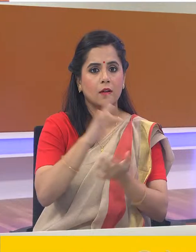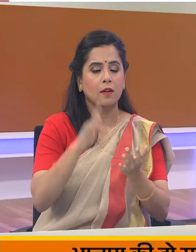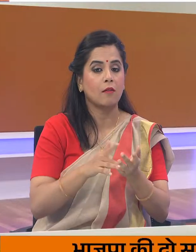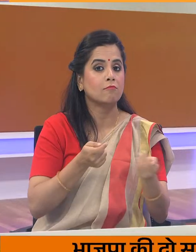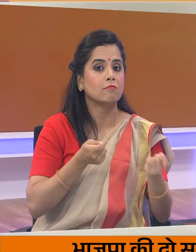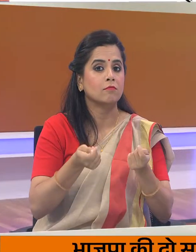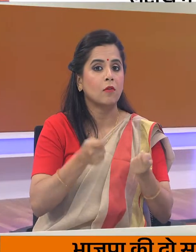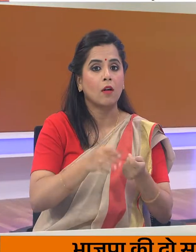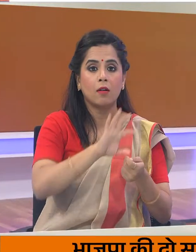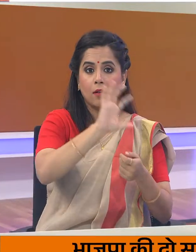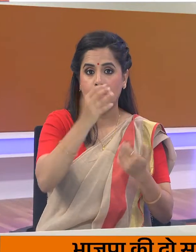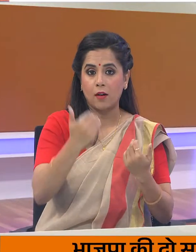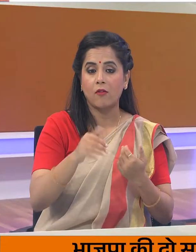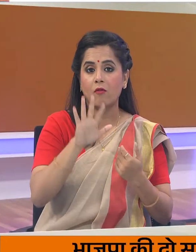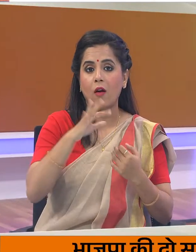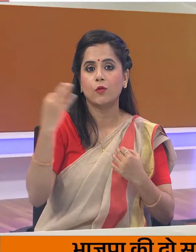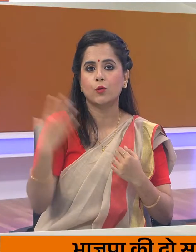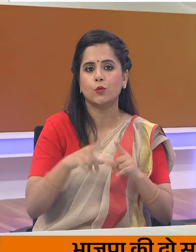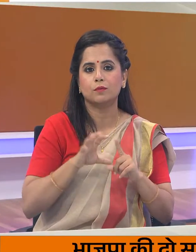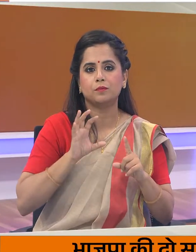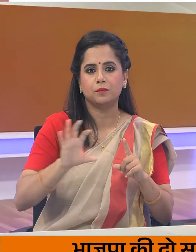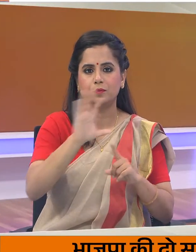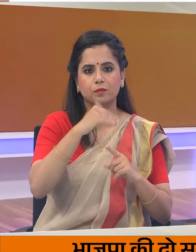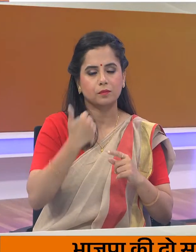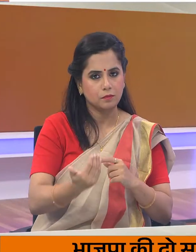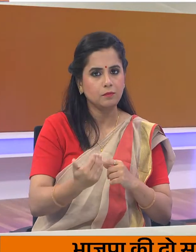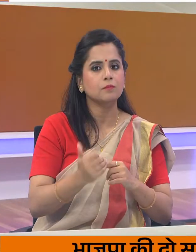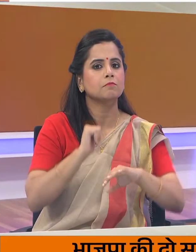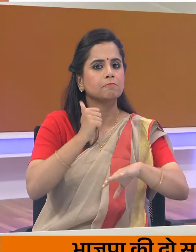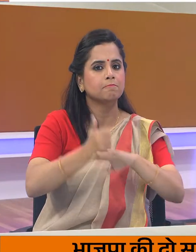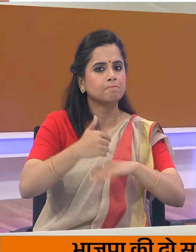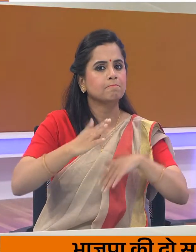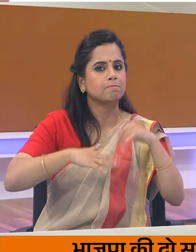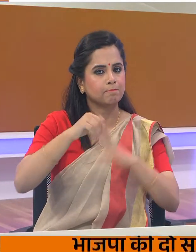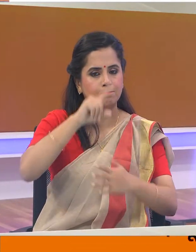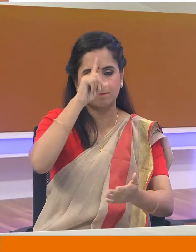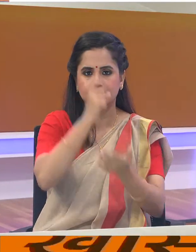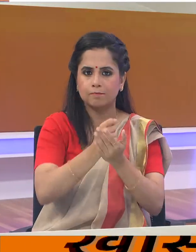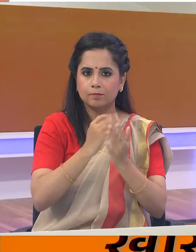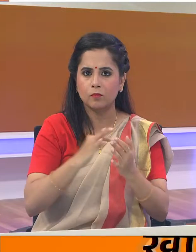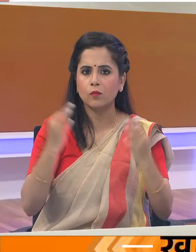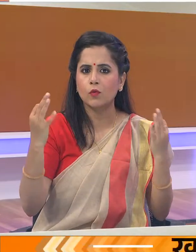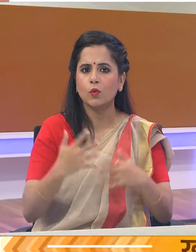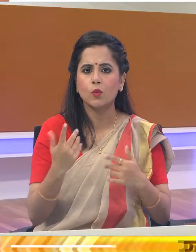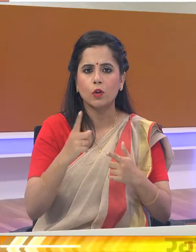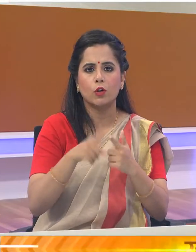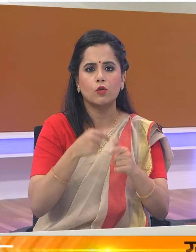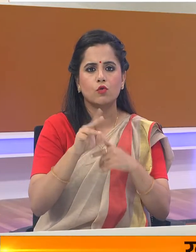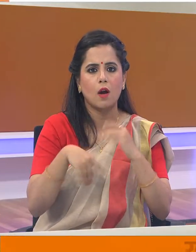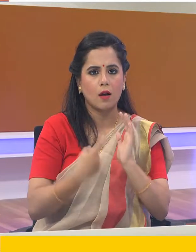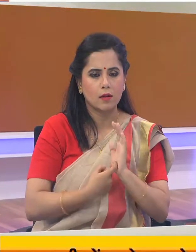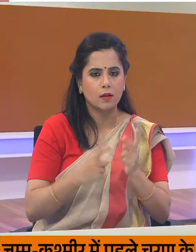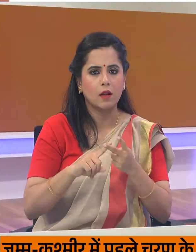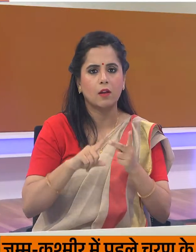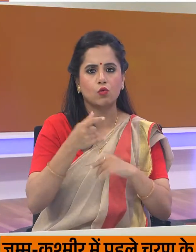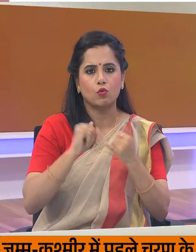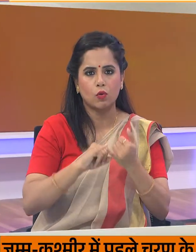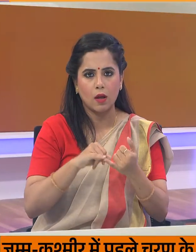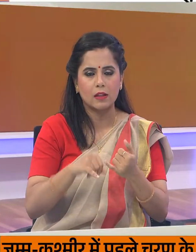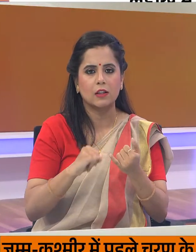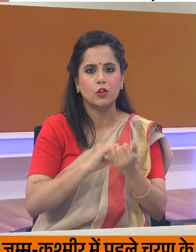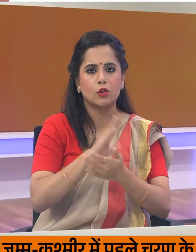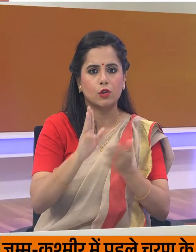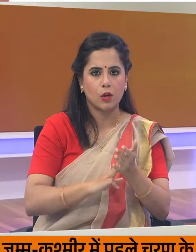शासित प्रदेश में 5 नए जिले बनाने का निर्णय लिया है। नए जिले जांस्कर, द्रास,